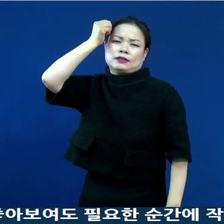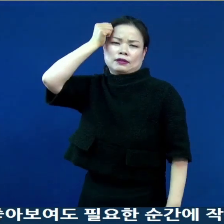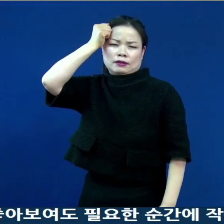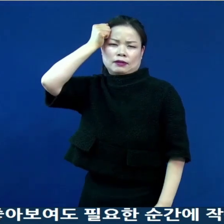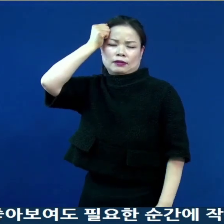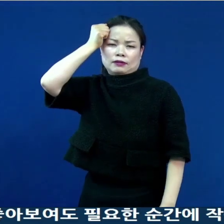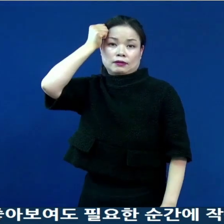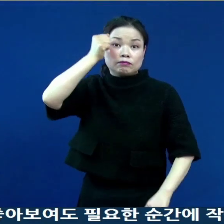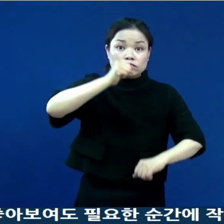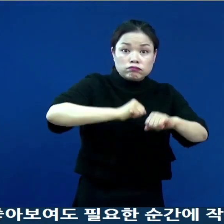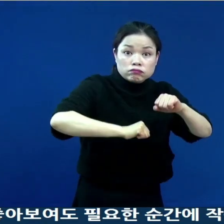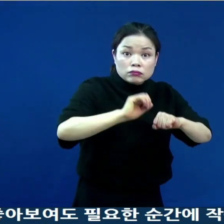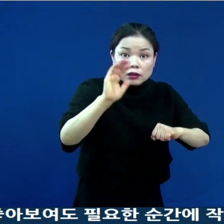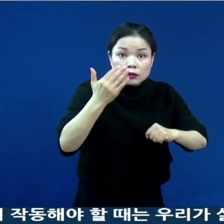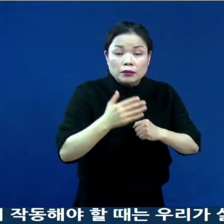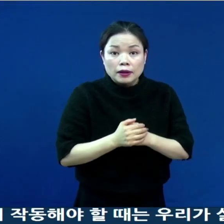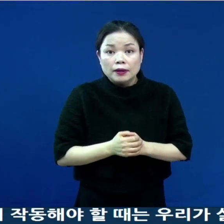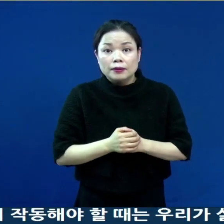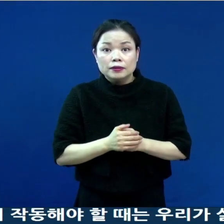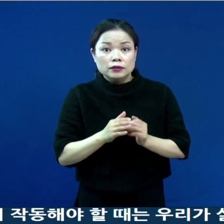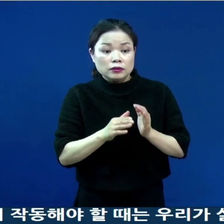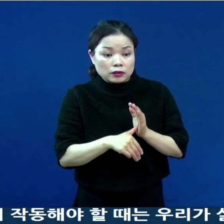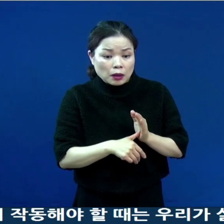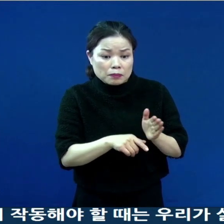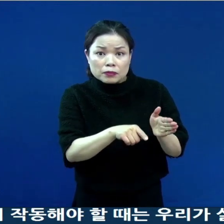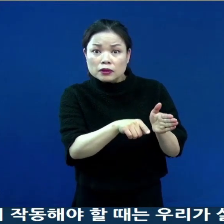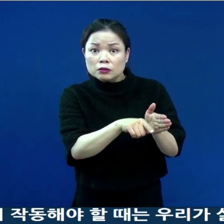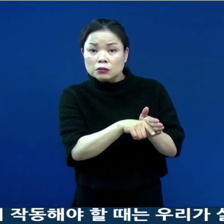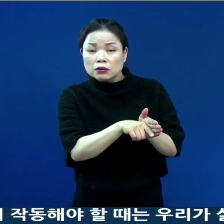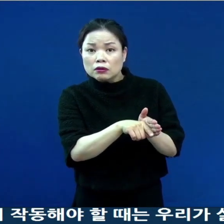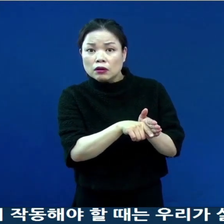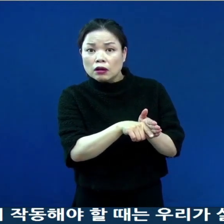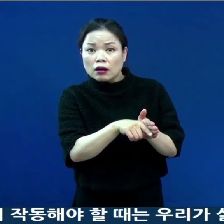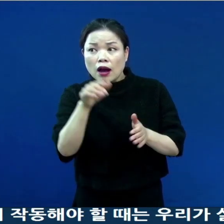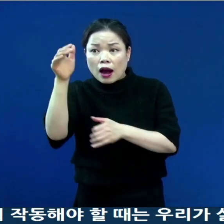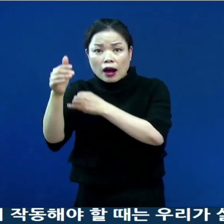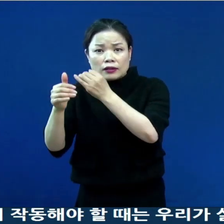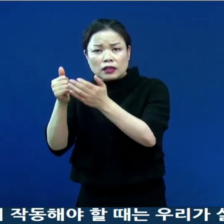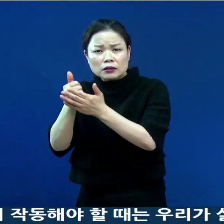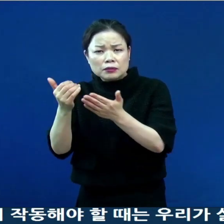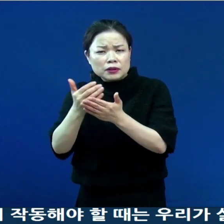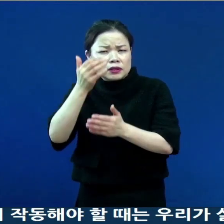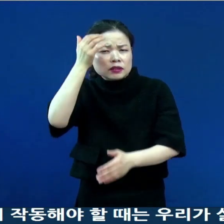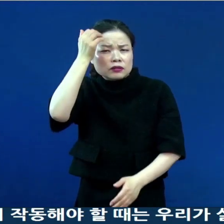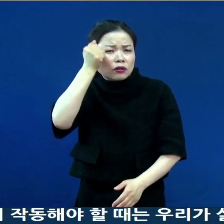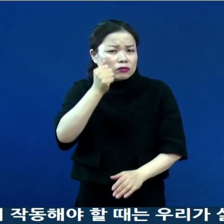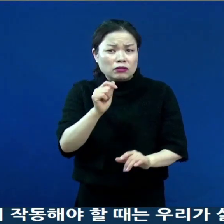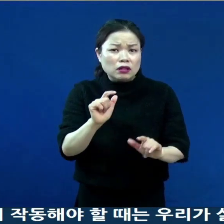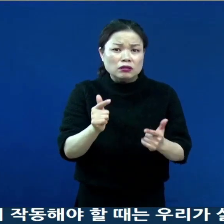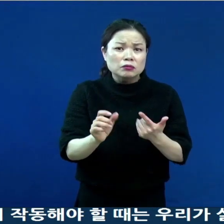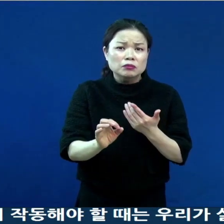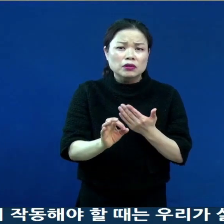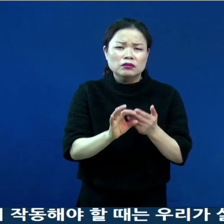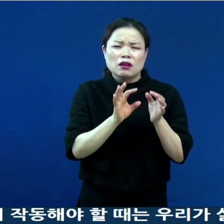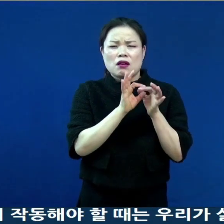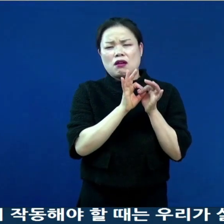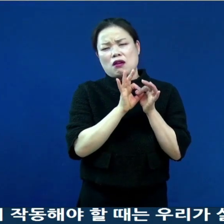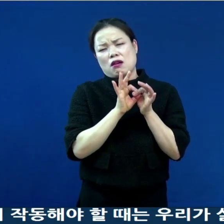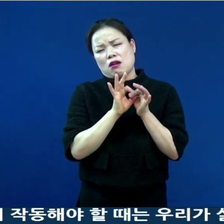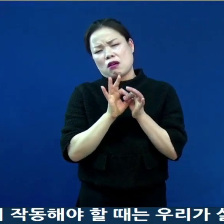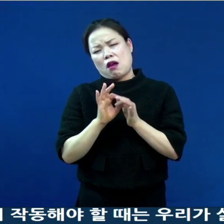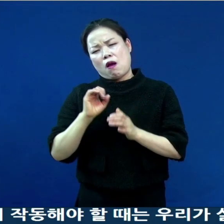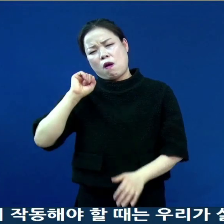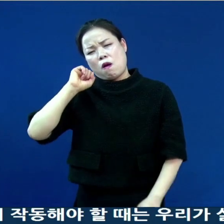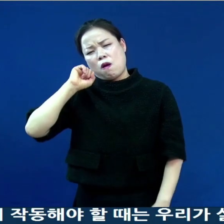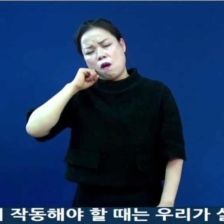해주면 작동하는 겁니다. 근데 그때 믿음이 그 하나님의 일을 기억나게 안 해주면 계속